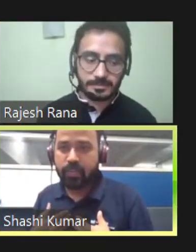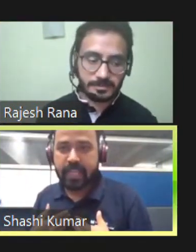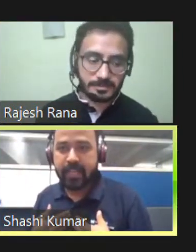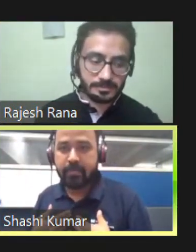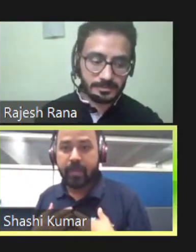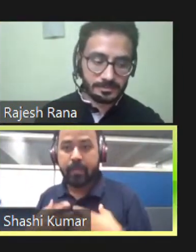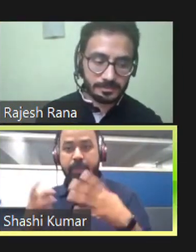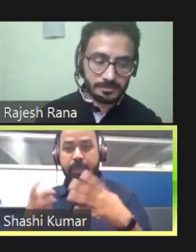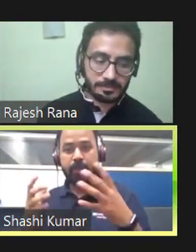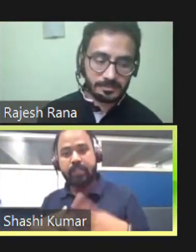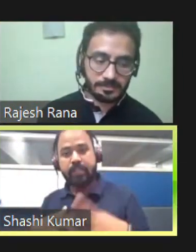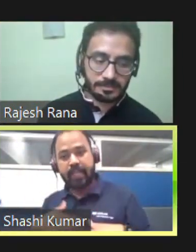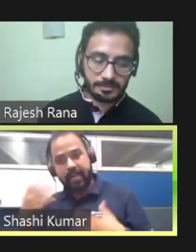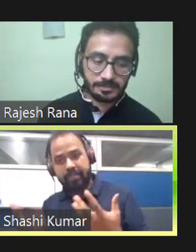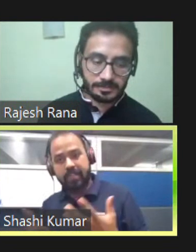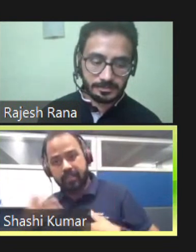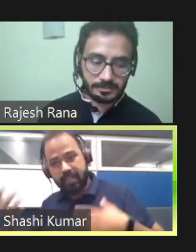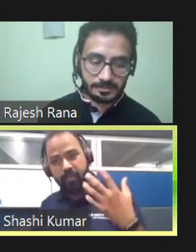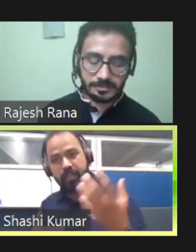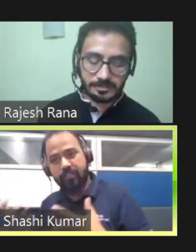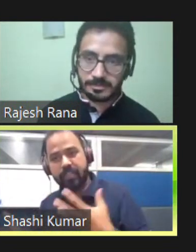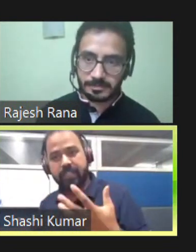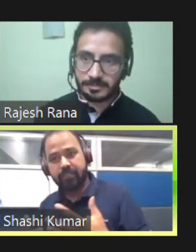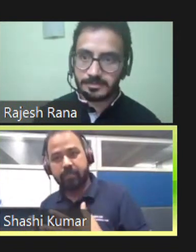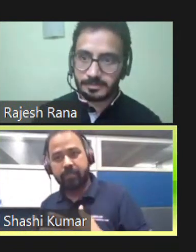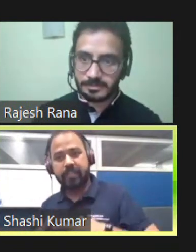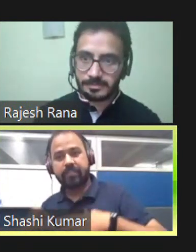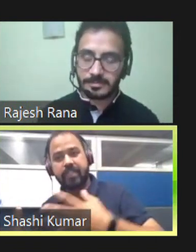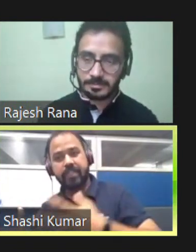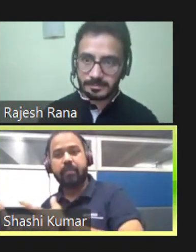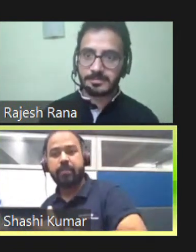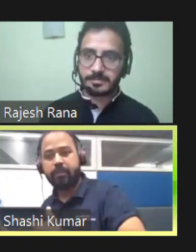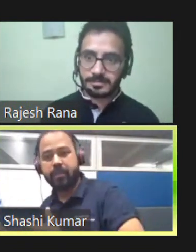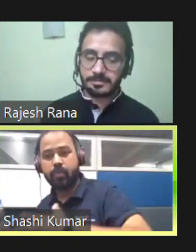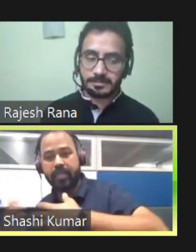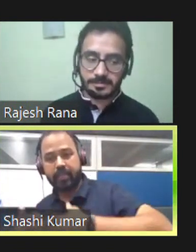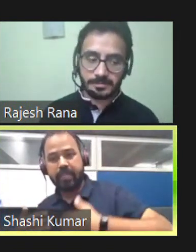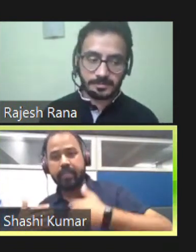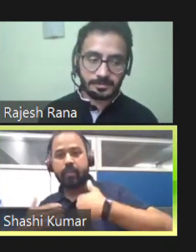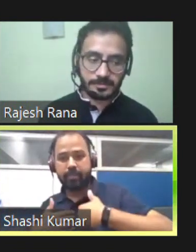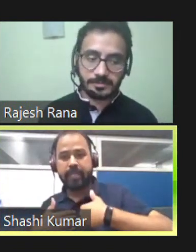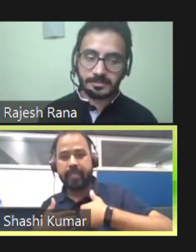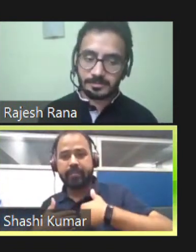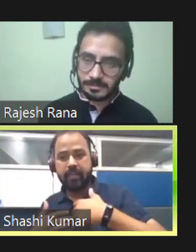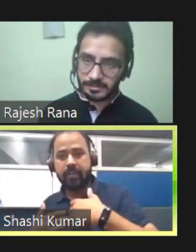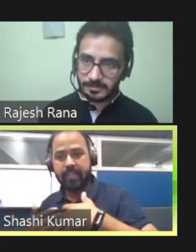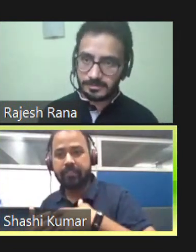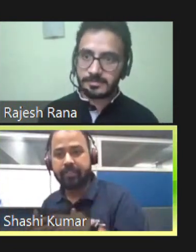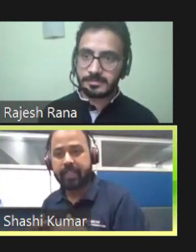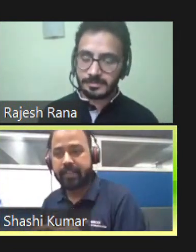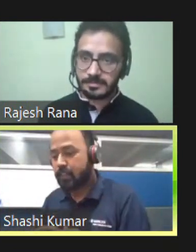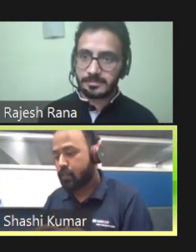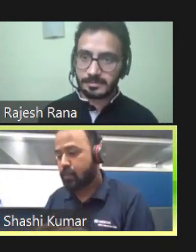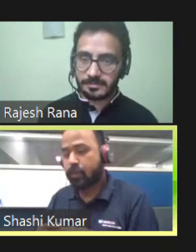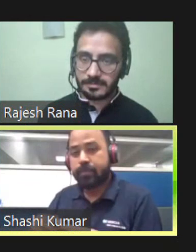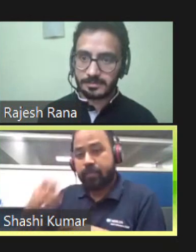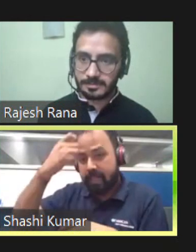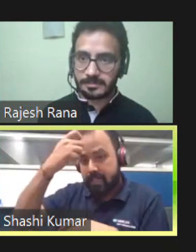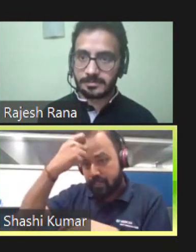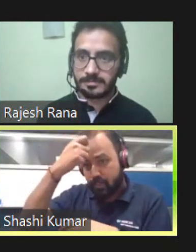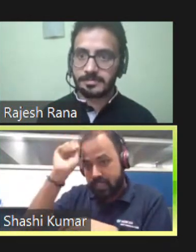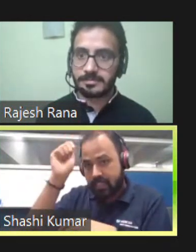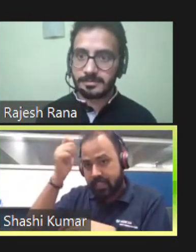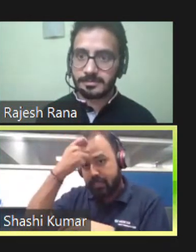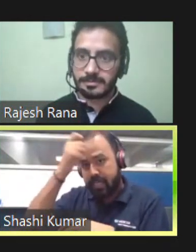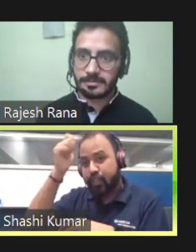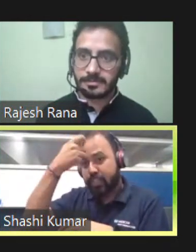own sign name because I am having a regular conversation with my differently able people who are in my corporate life, right? So